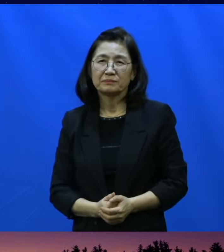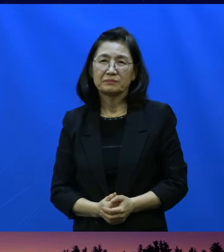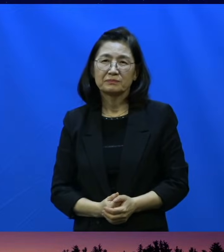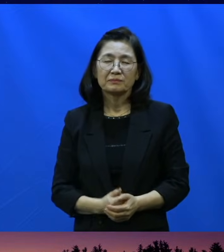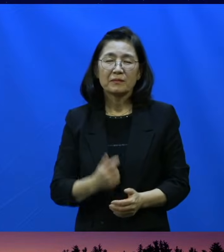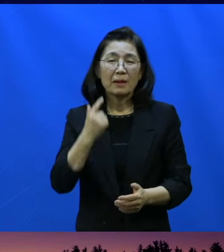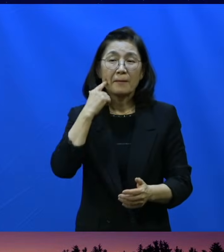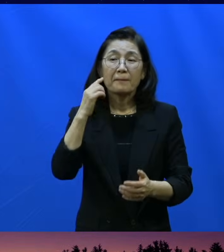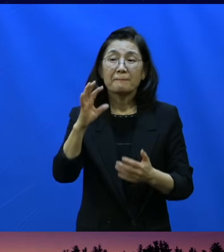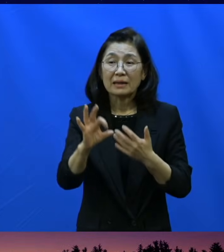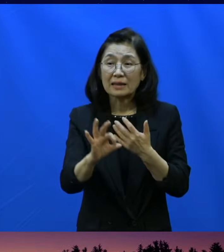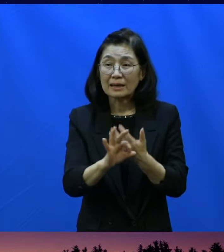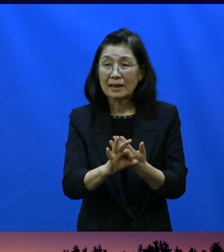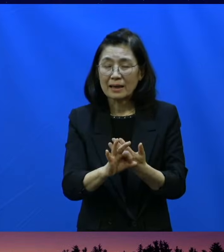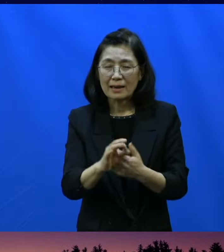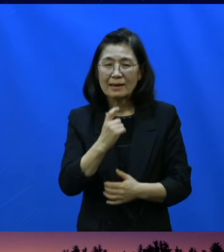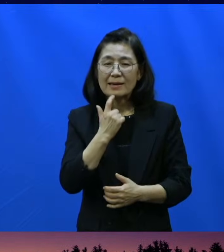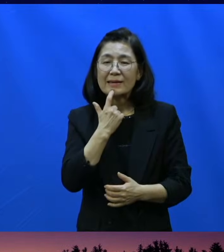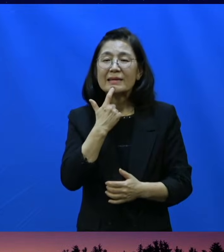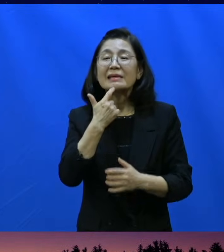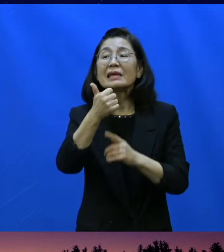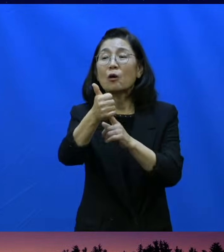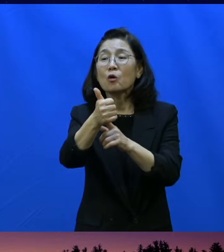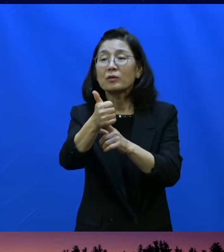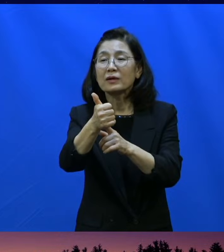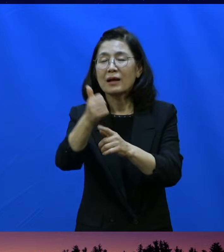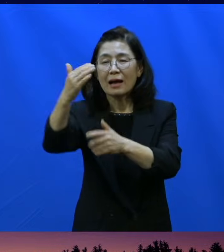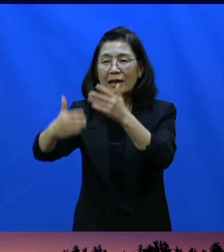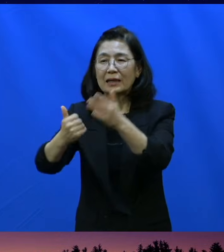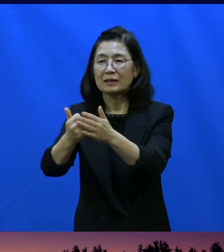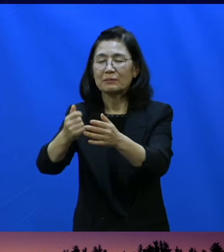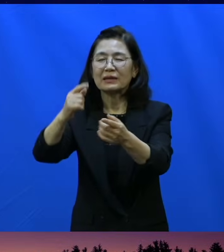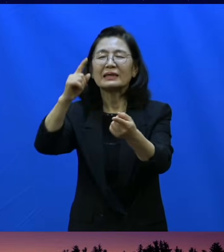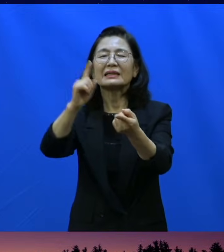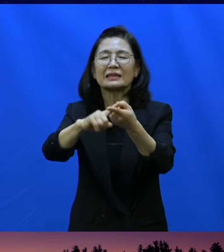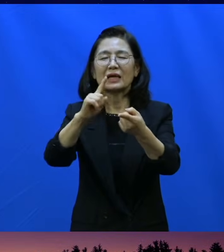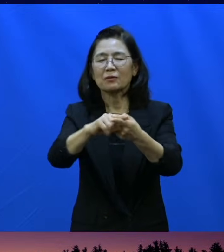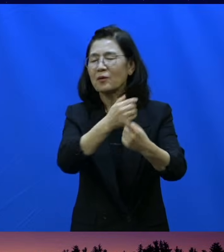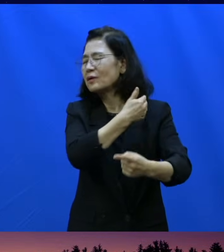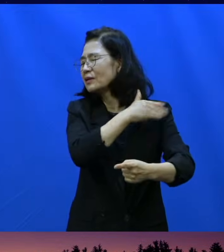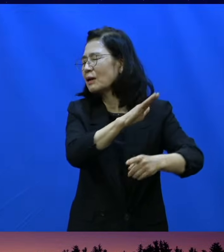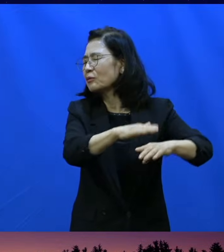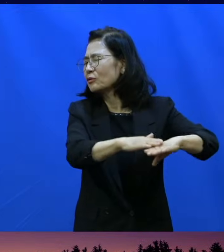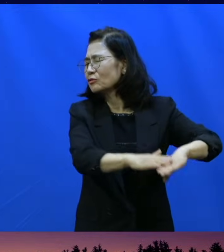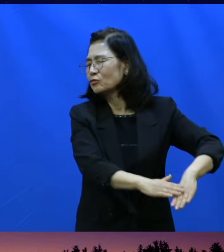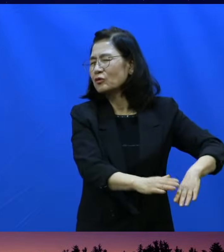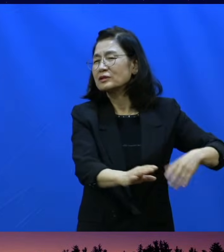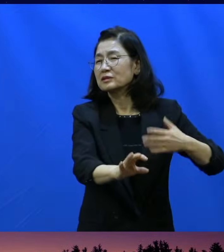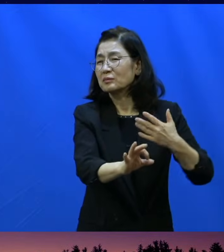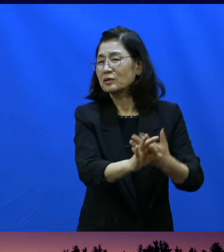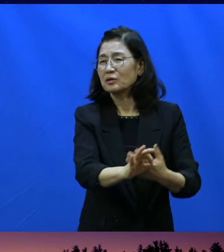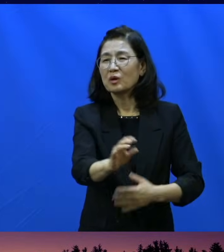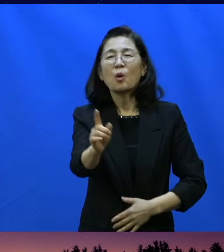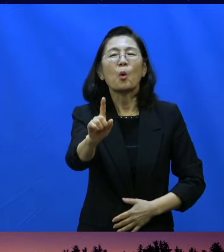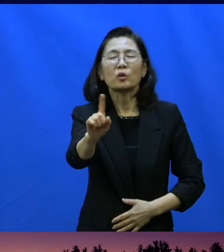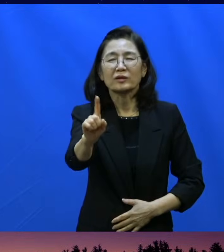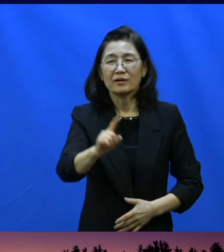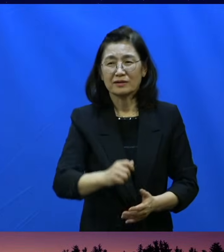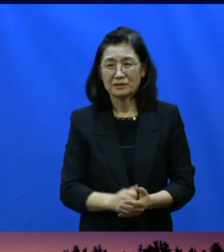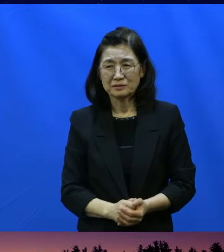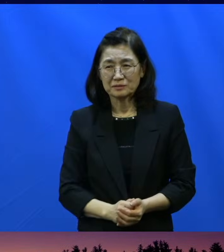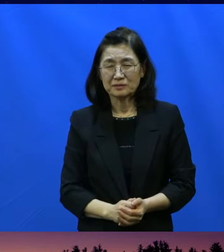만약에 야곱을 그대로 하나님이 두었다면 그는 진짜 만신창이로 끝나버렸을 거예요. 근데 하나님이 그의 인생을 하나님을